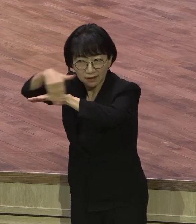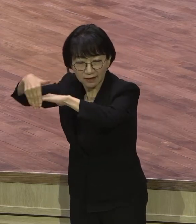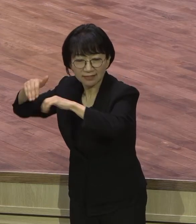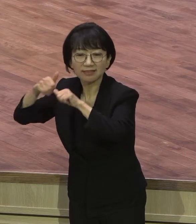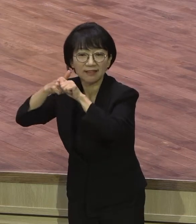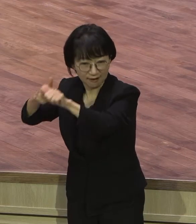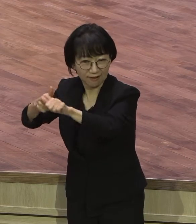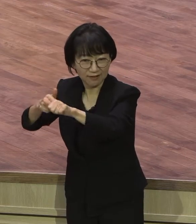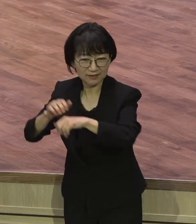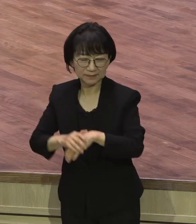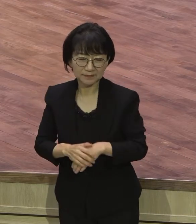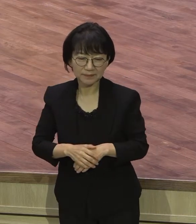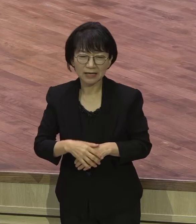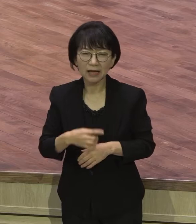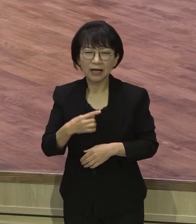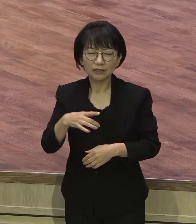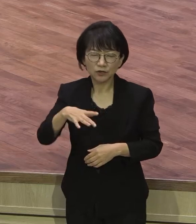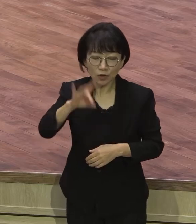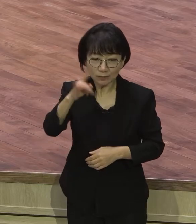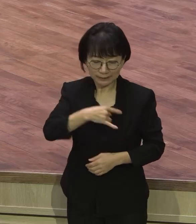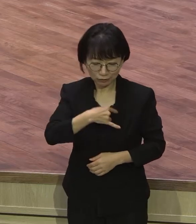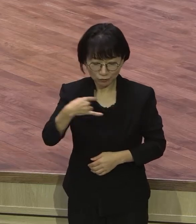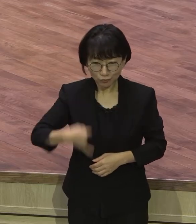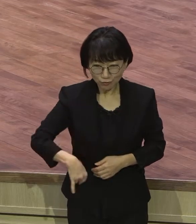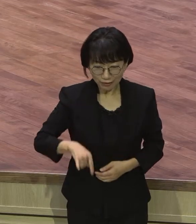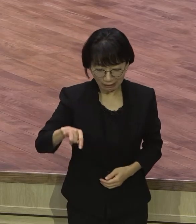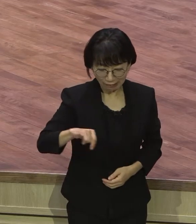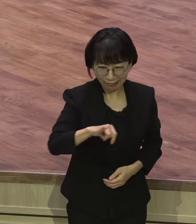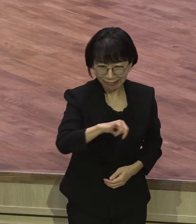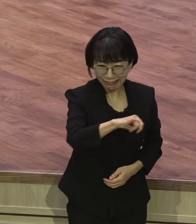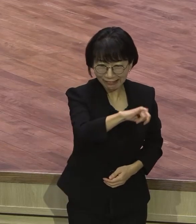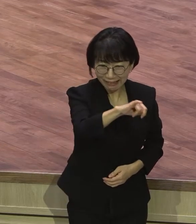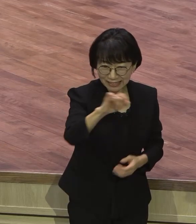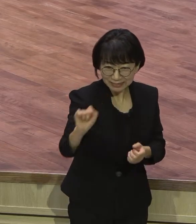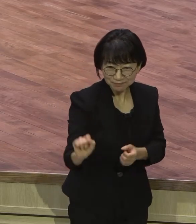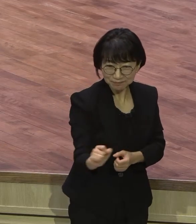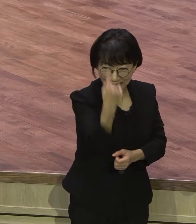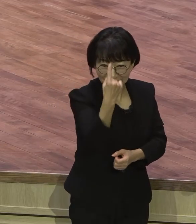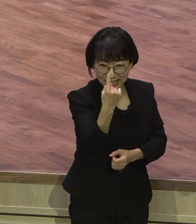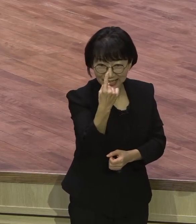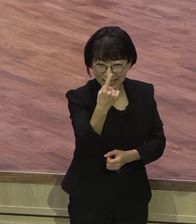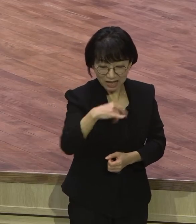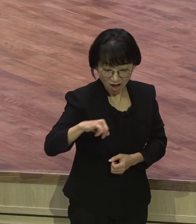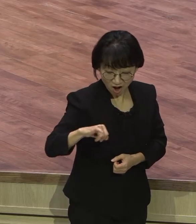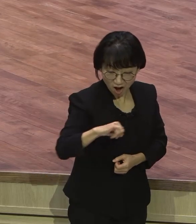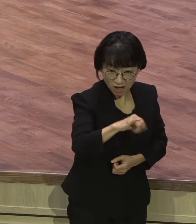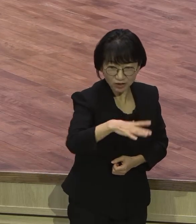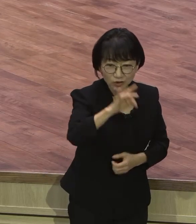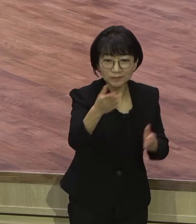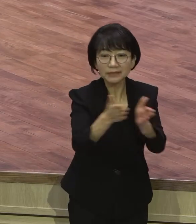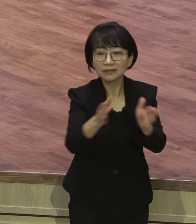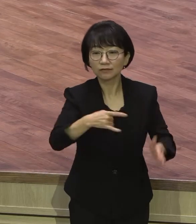물론 중국을 통해서 이게 시작됐지만 그것이 하나님의 허락 없이는 될 수 없는 거예요.